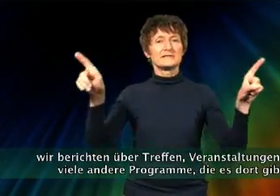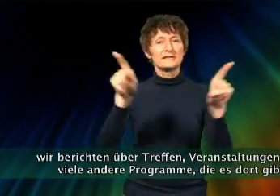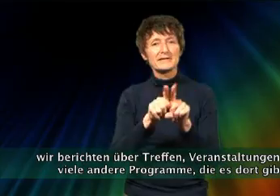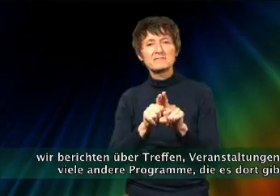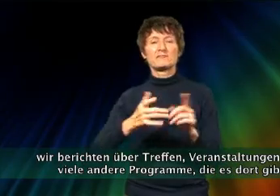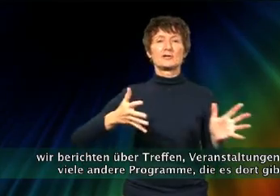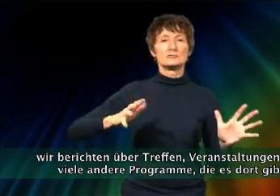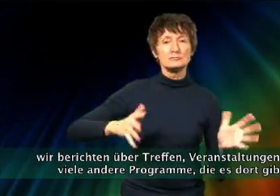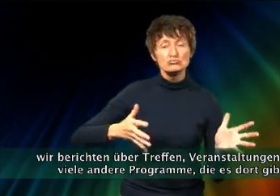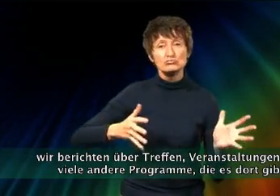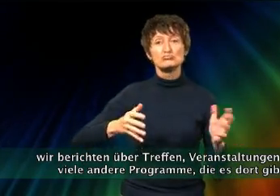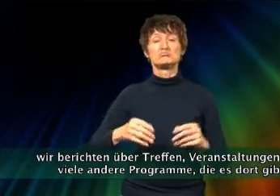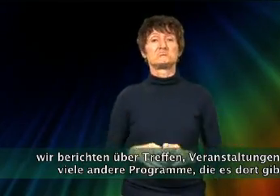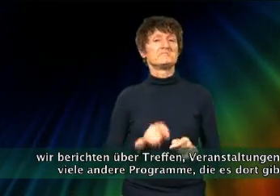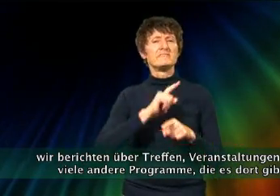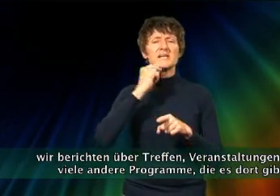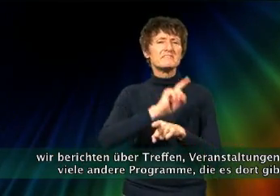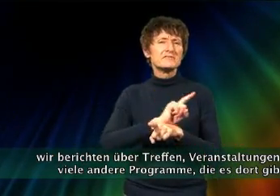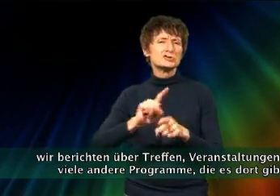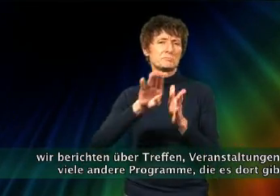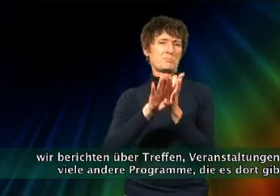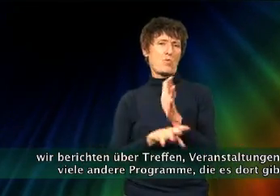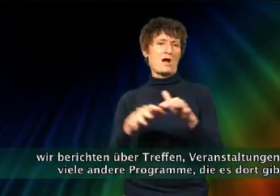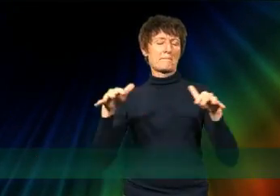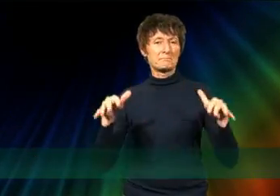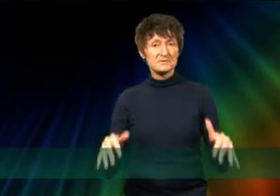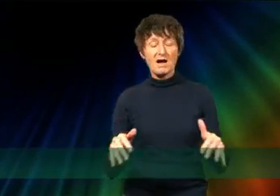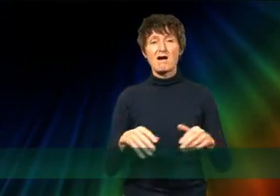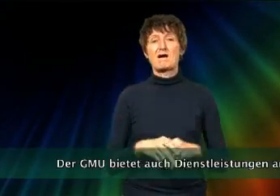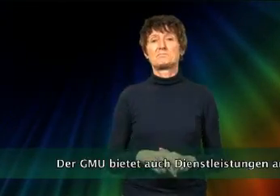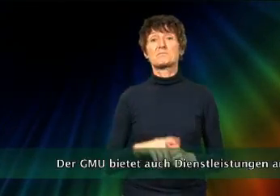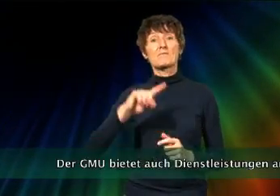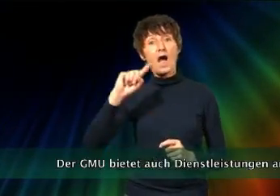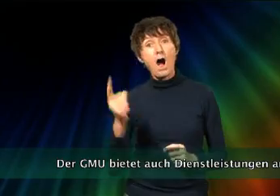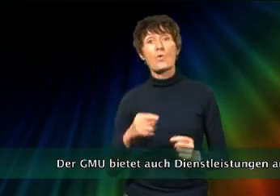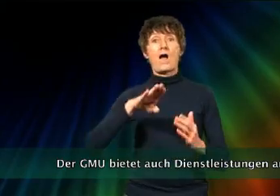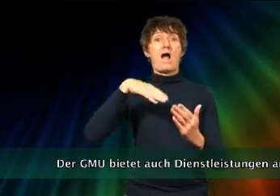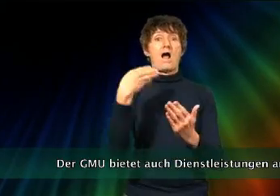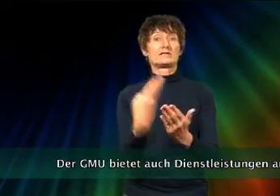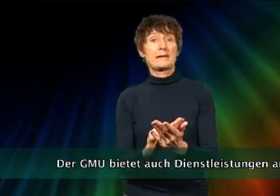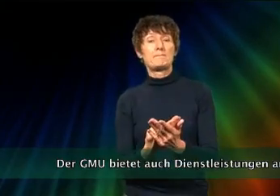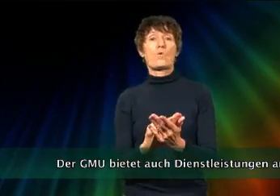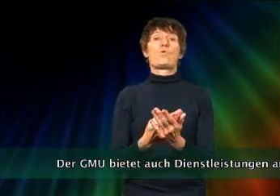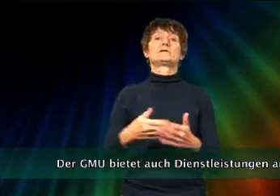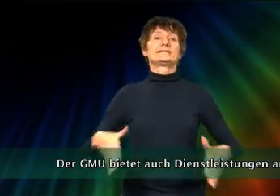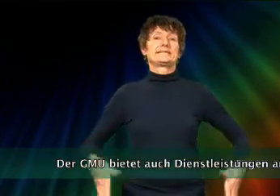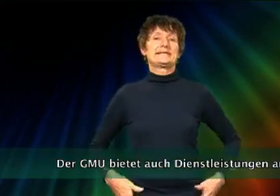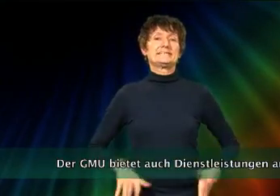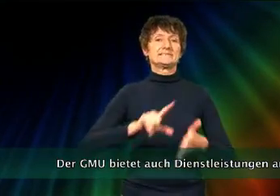Wir berichten über Treffen, Veranstaltungen und viele andere Programme, die es dort gibt. Der GMU bietet aber auch Dienstleistungen